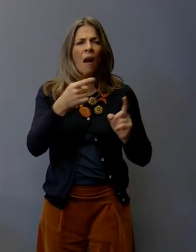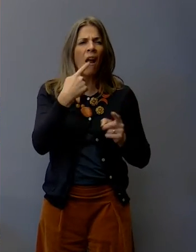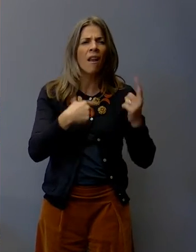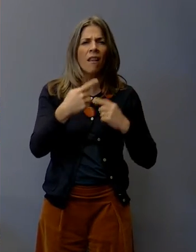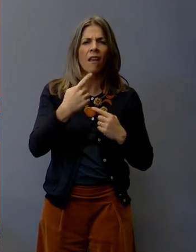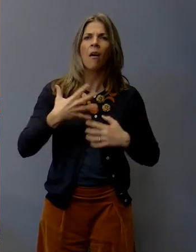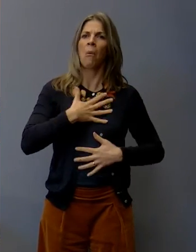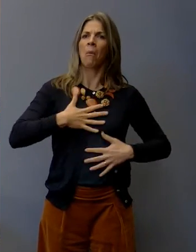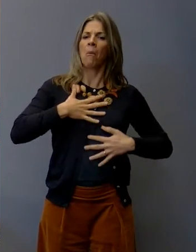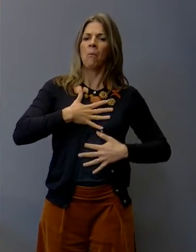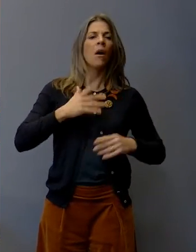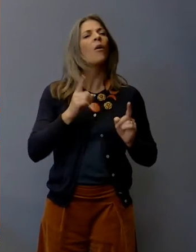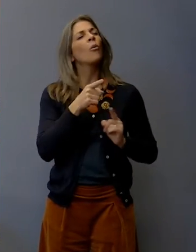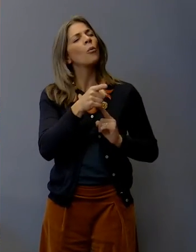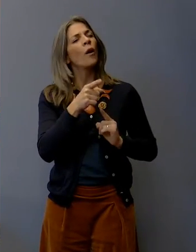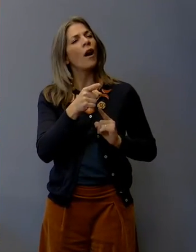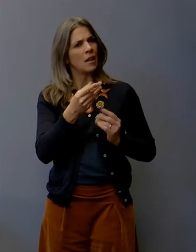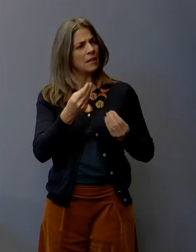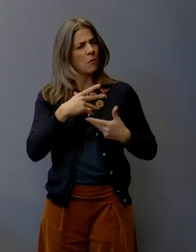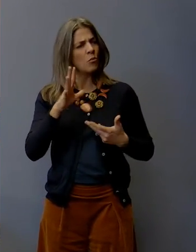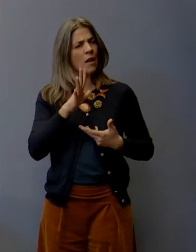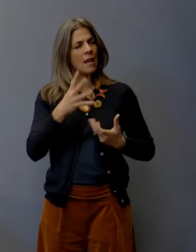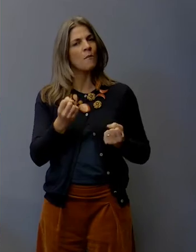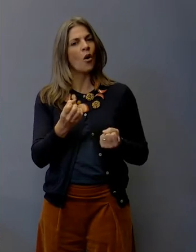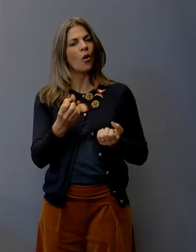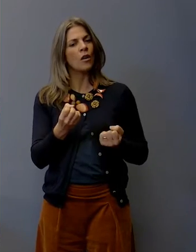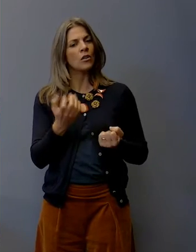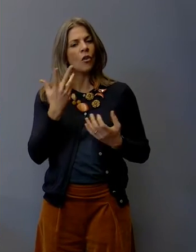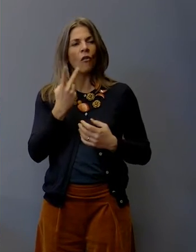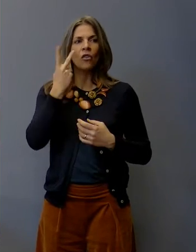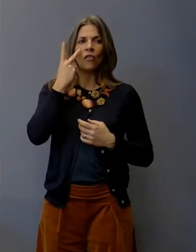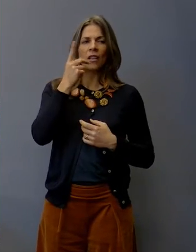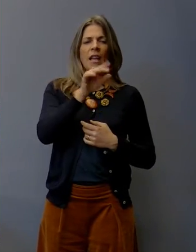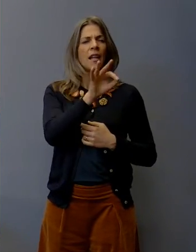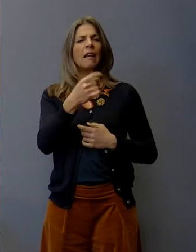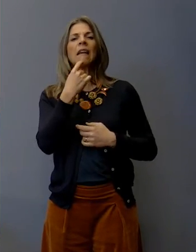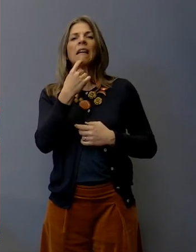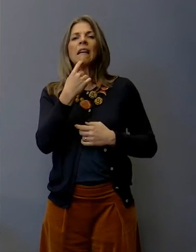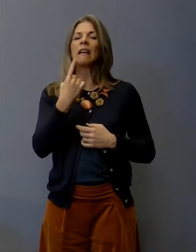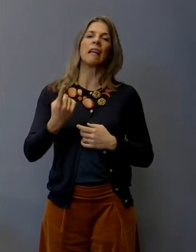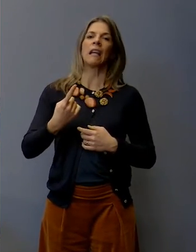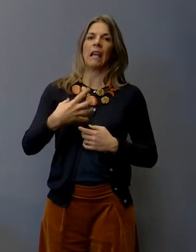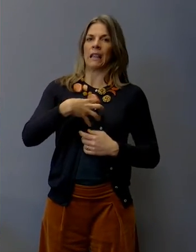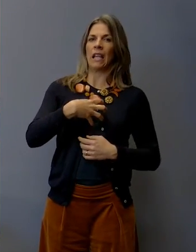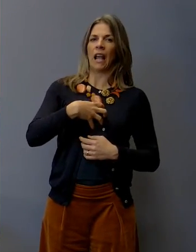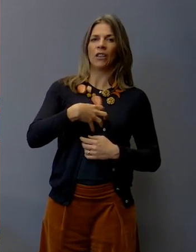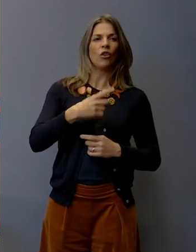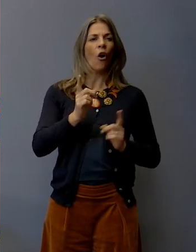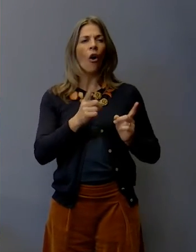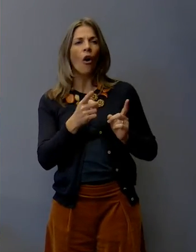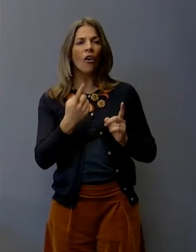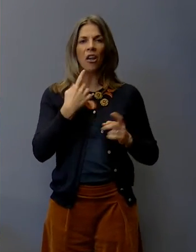dipendenti del consiglio del comune vuole vedere qual è quel direttore ce ne sarà anche a me pare che ci sia un po di esodo